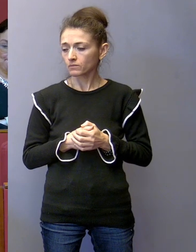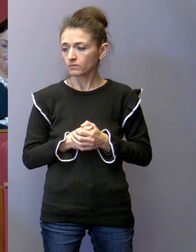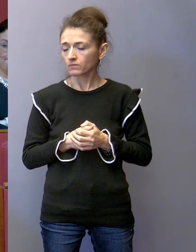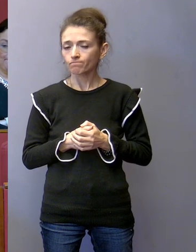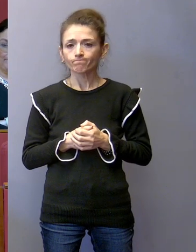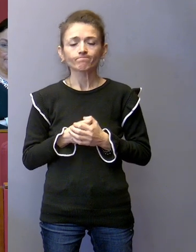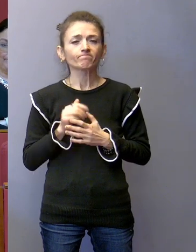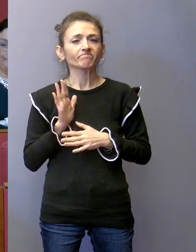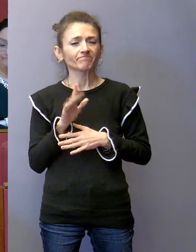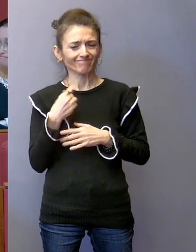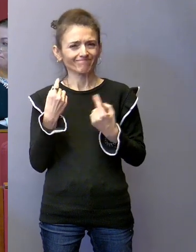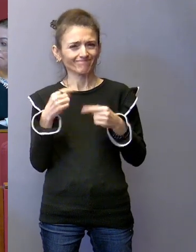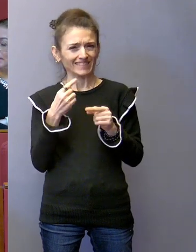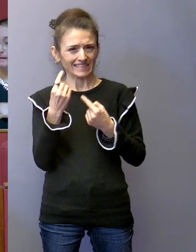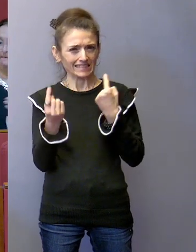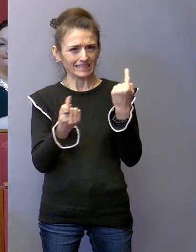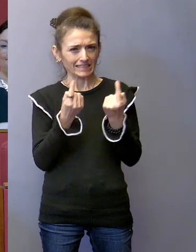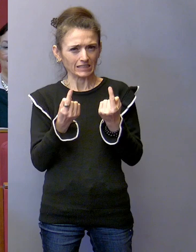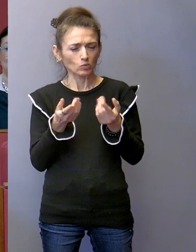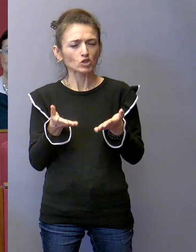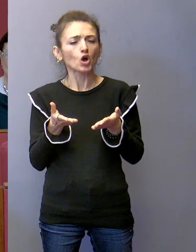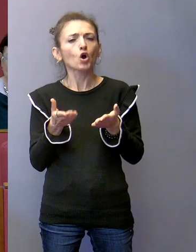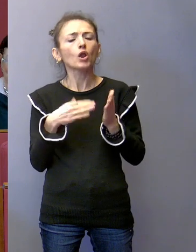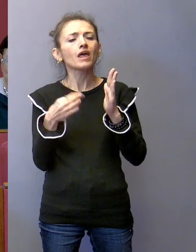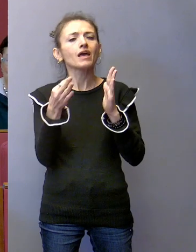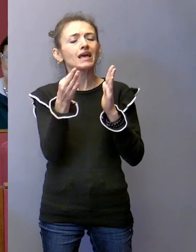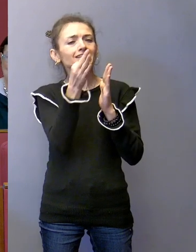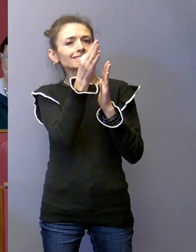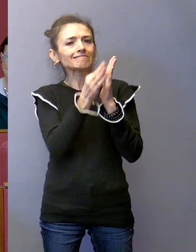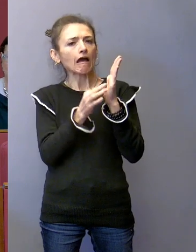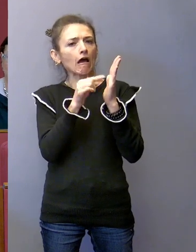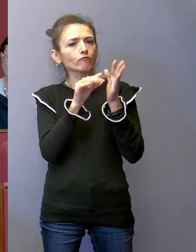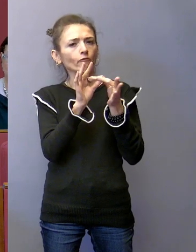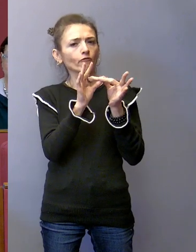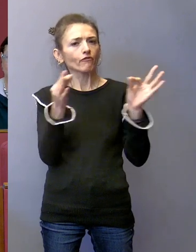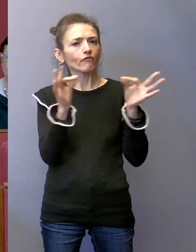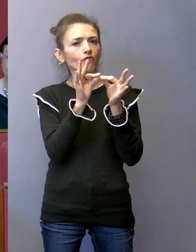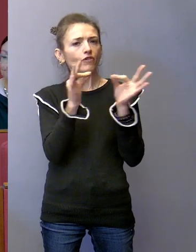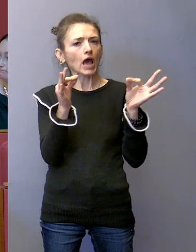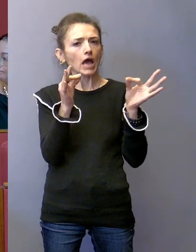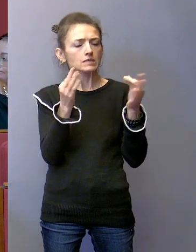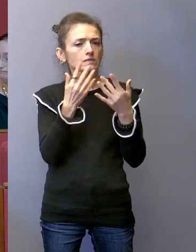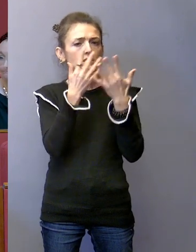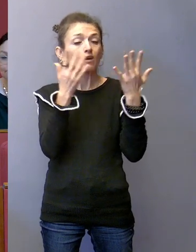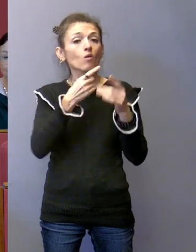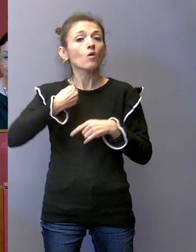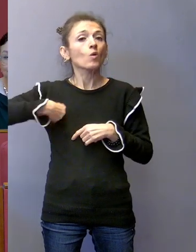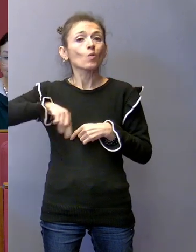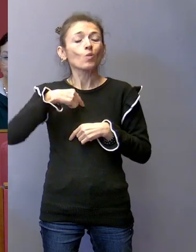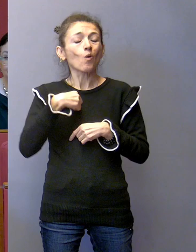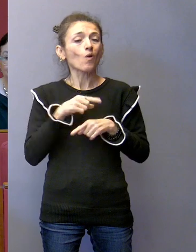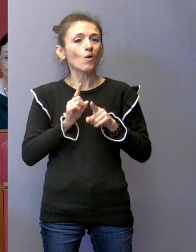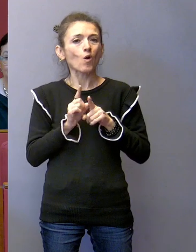però diciamo In questo caso il dato letterale è chiaro e non siamo autorizzati a fare